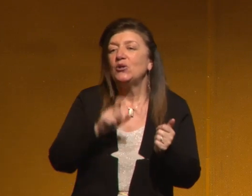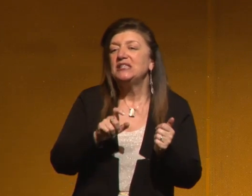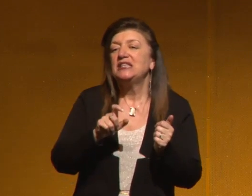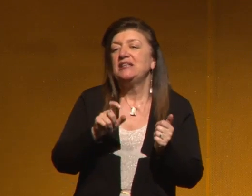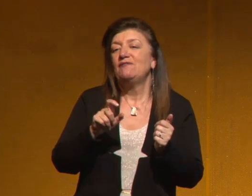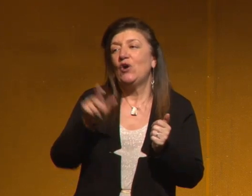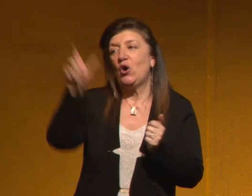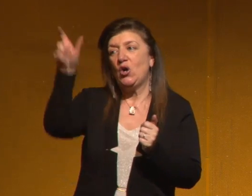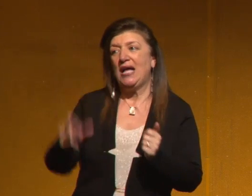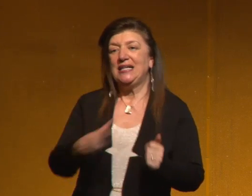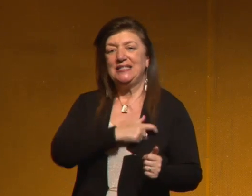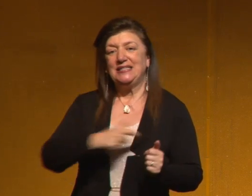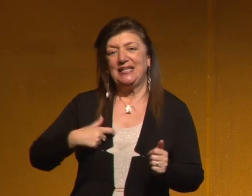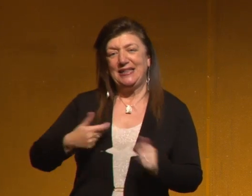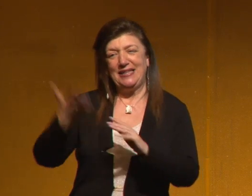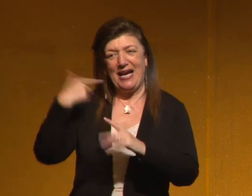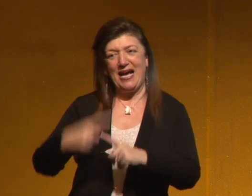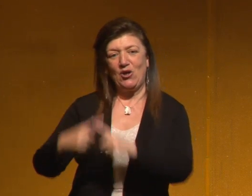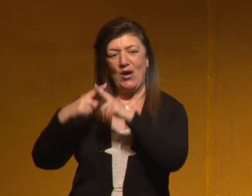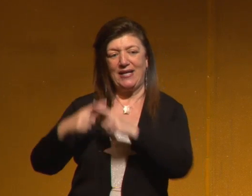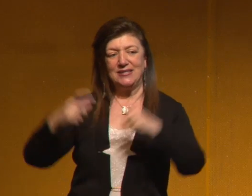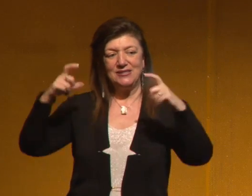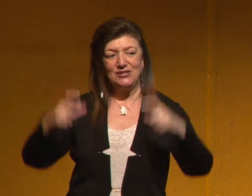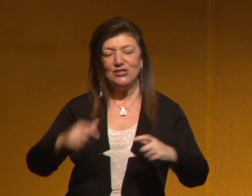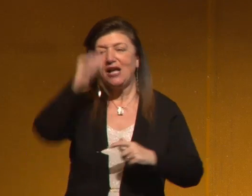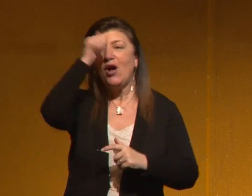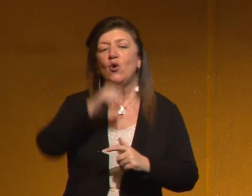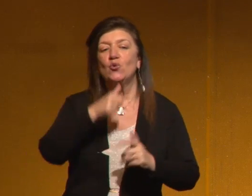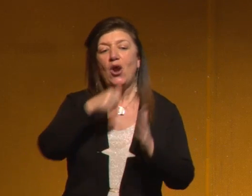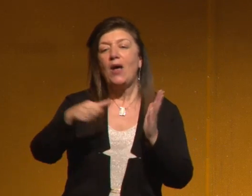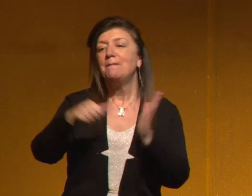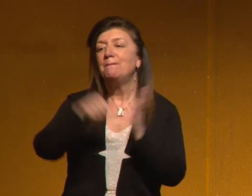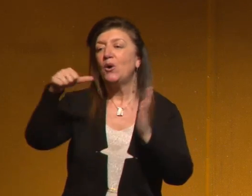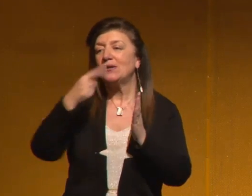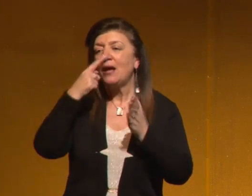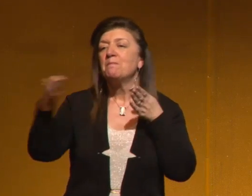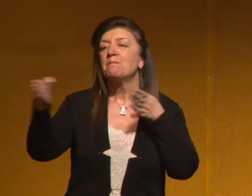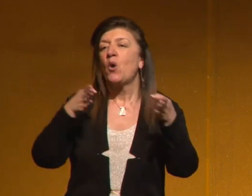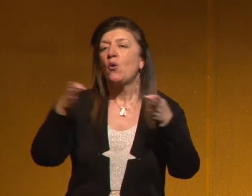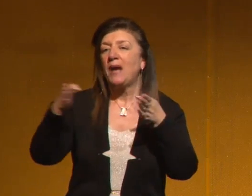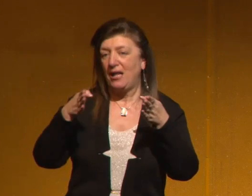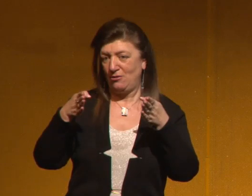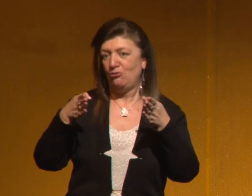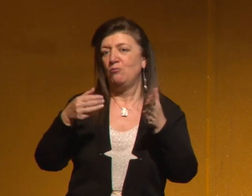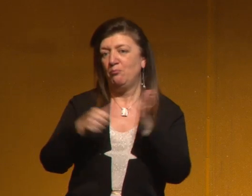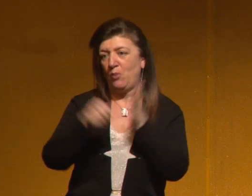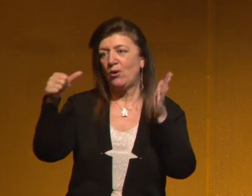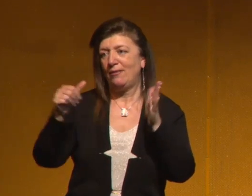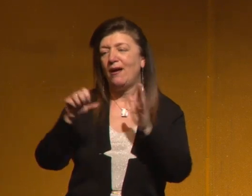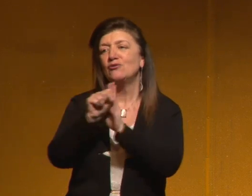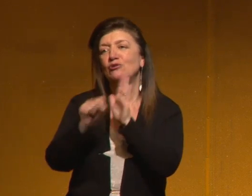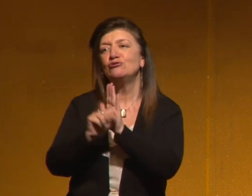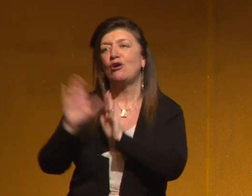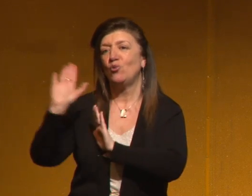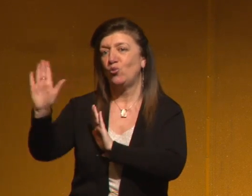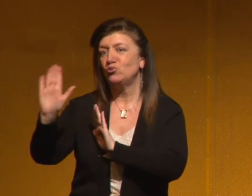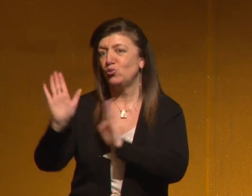come sindaco di questa città un ruolo importante in un momento cruciale per la storia trentennale del salone del libro